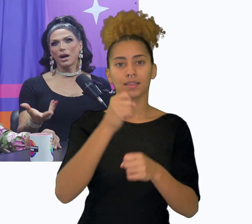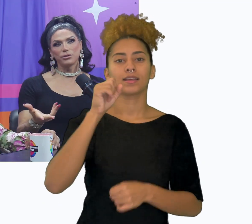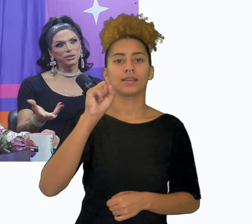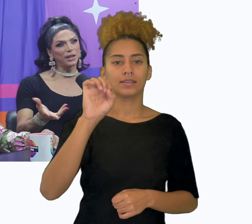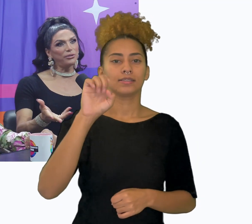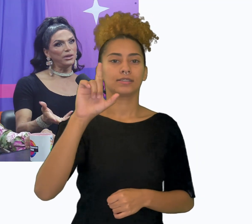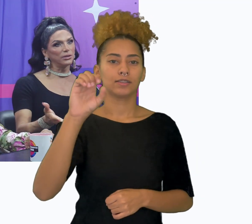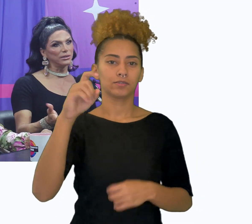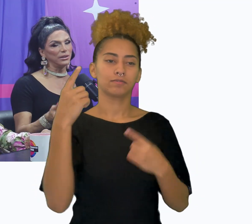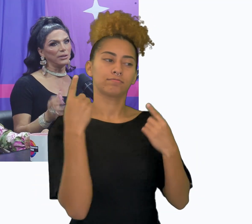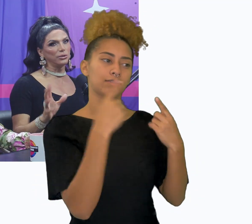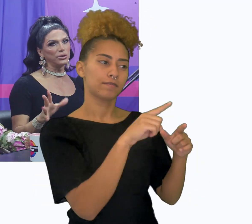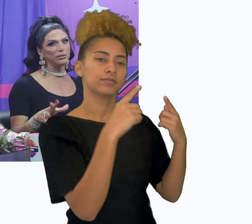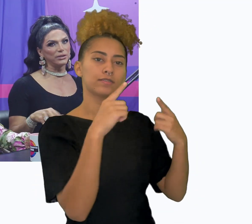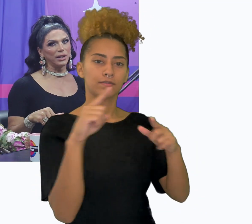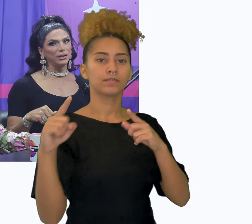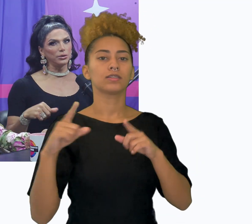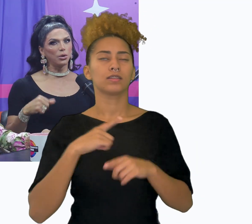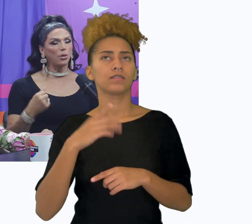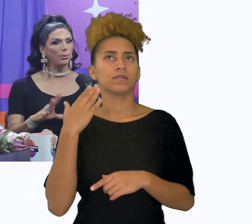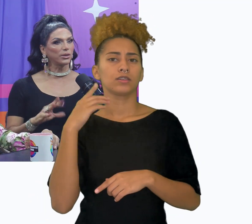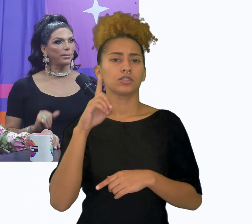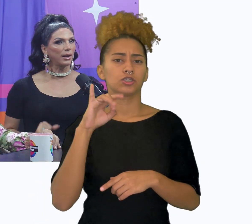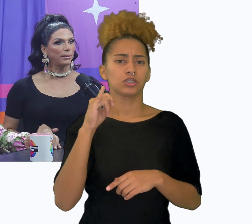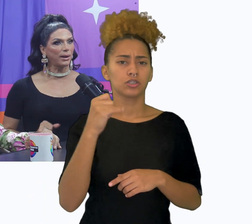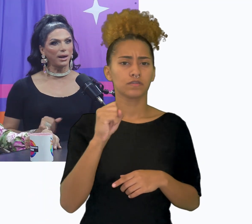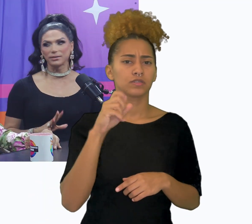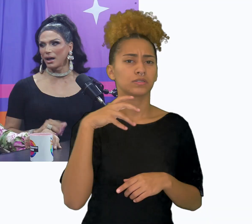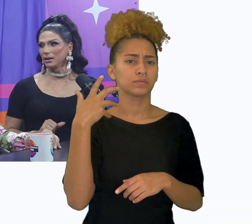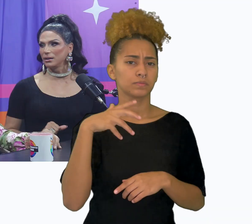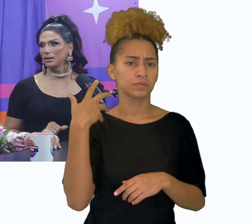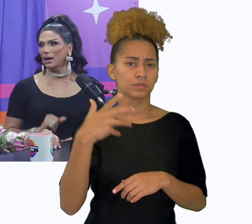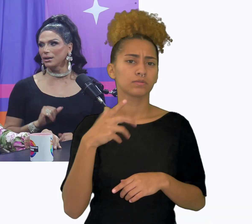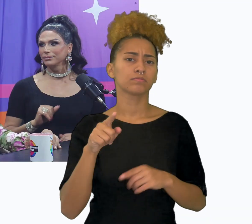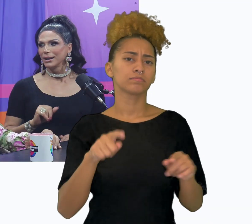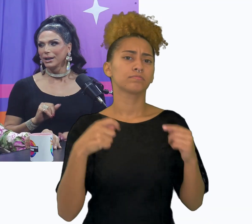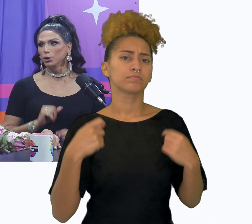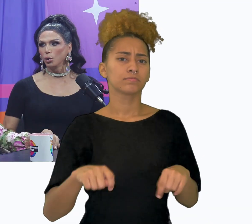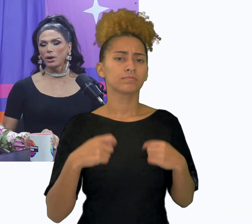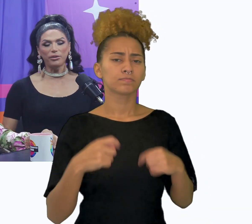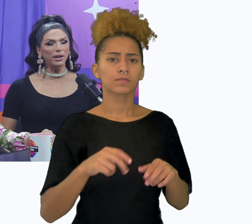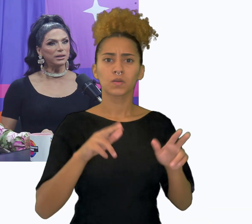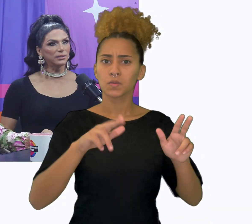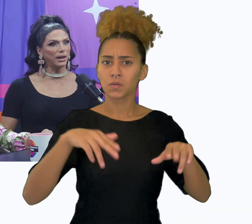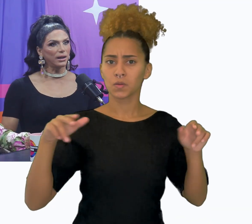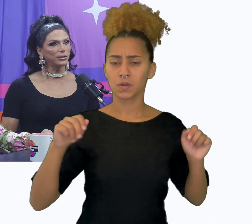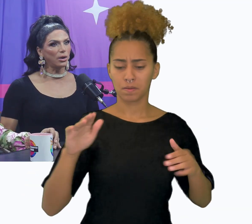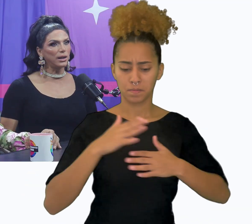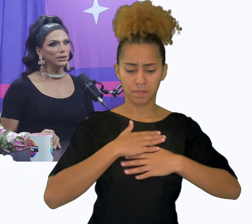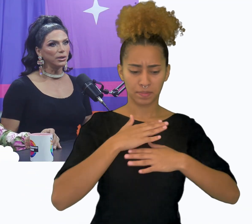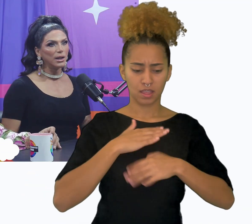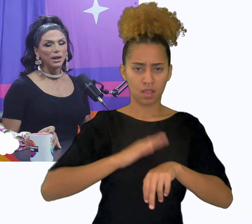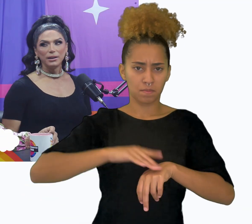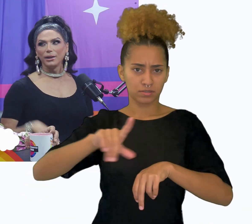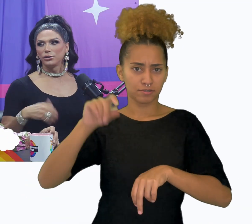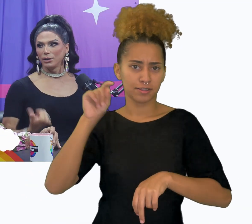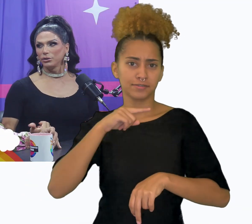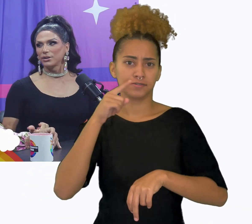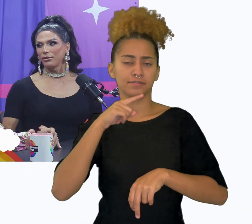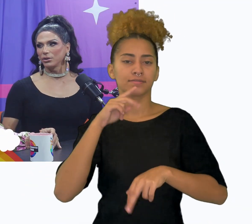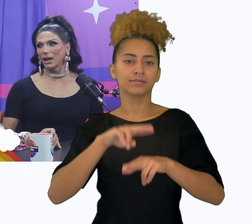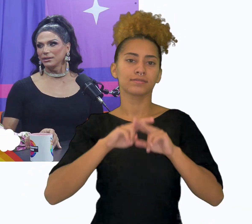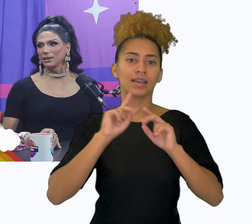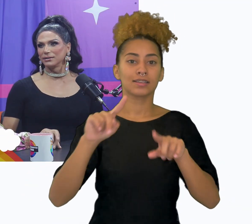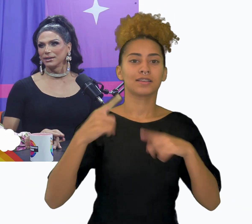meio que jogava uns desafios, assim. Teve um Divas que ele jogou uma música pra sair que ela nunca faria, ela escolhendo. E aí